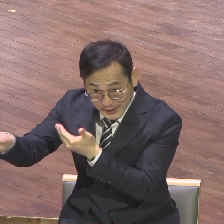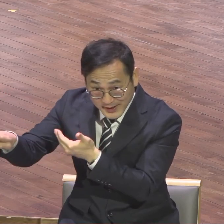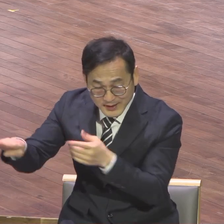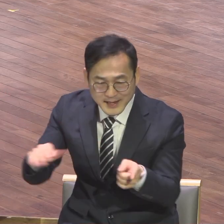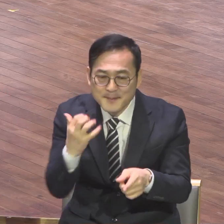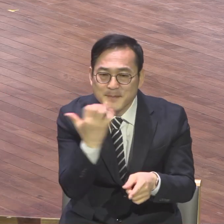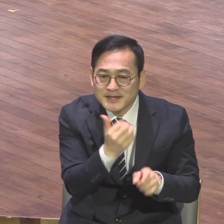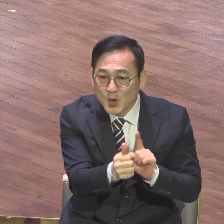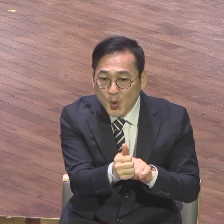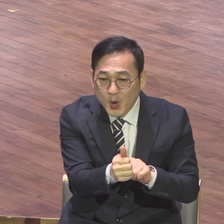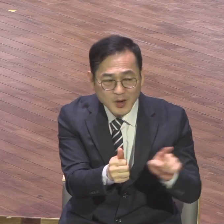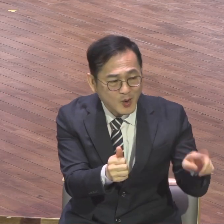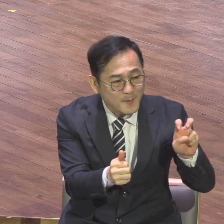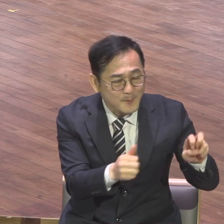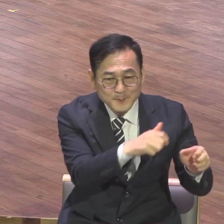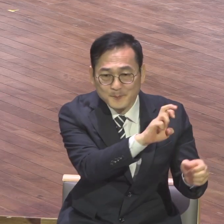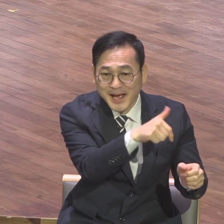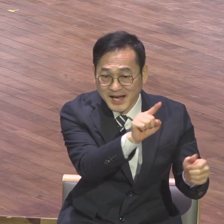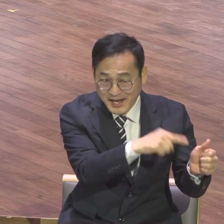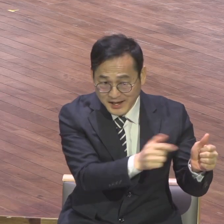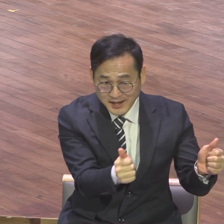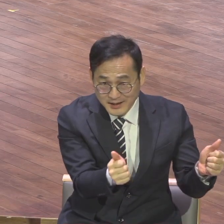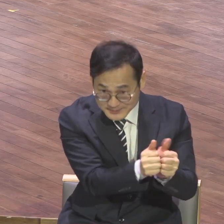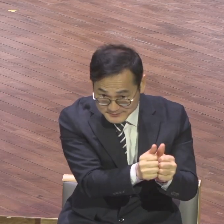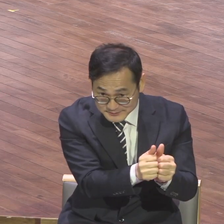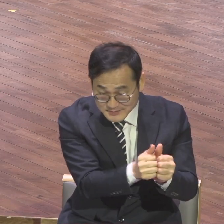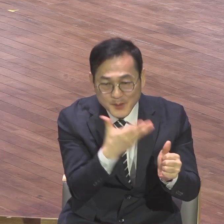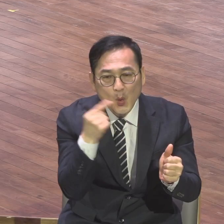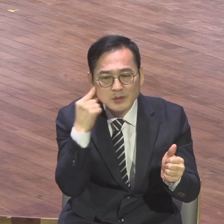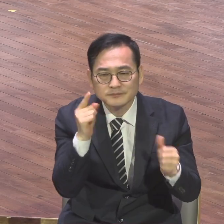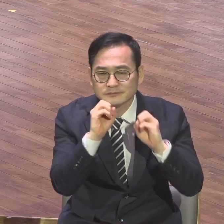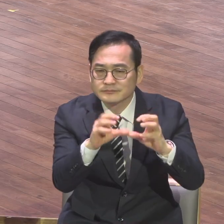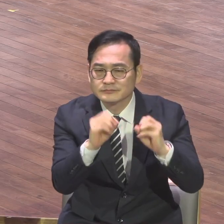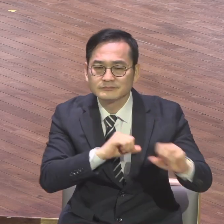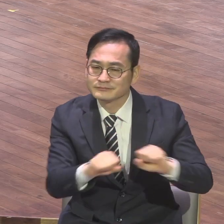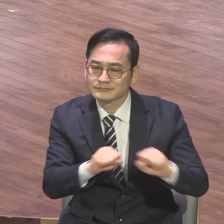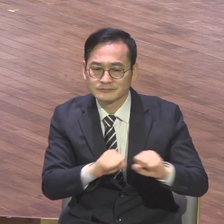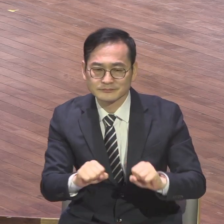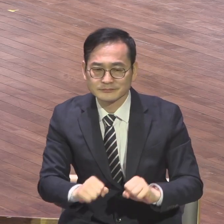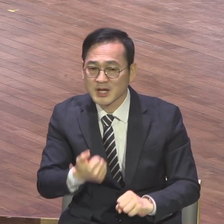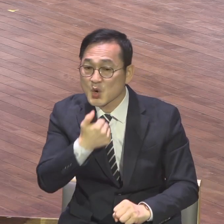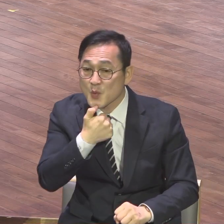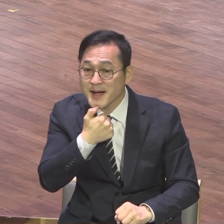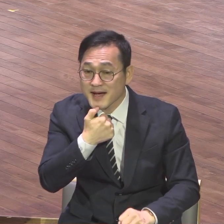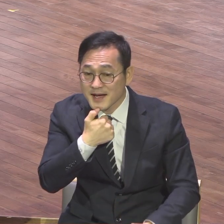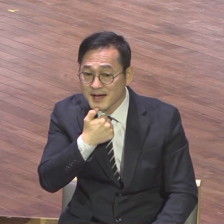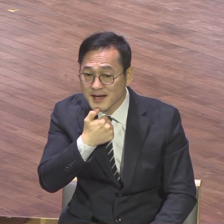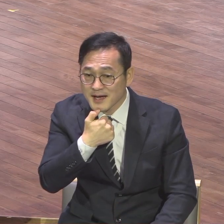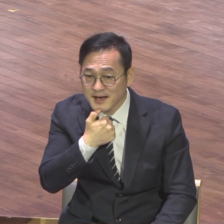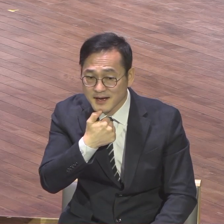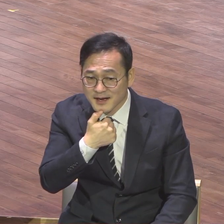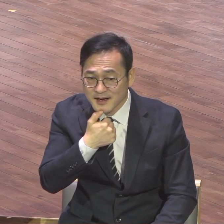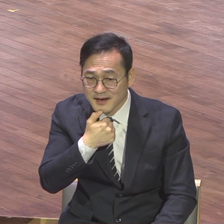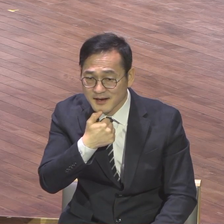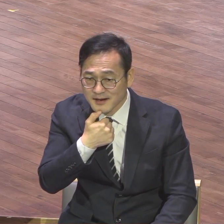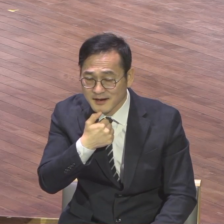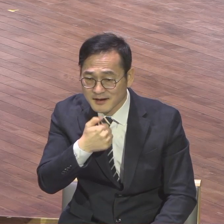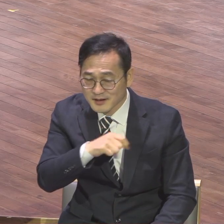살아있어서. 그래서 베드로와 함께 이 복음 전가하는데 이 로마 와서 바울이 베드로가